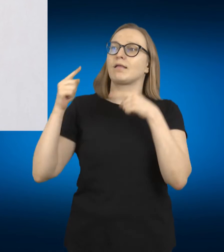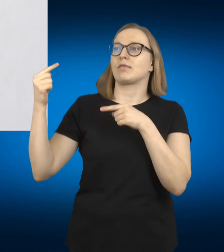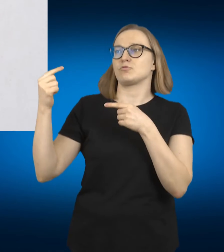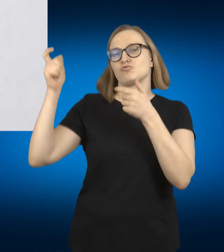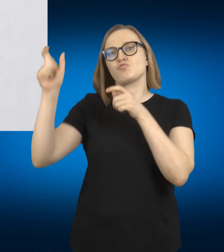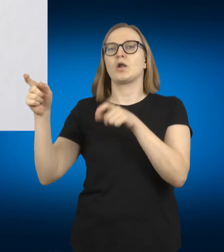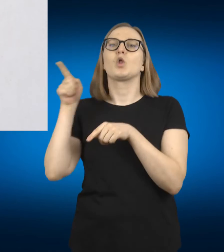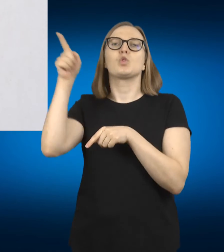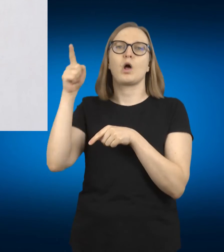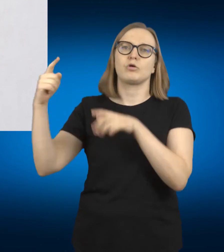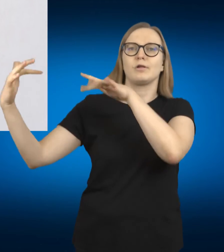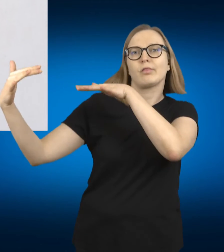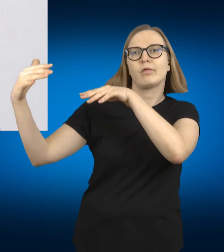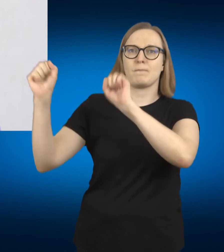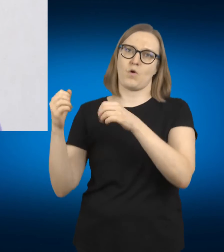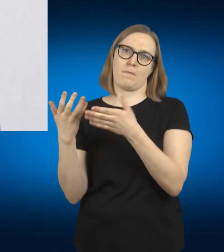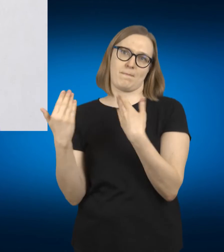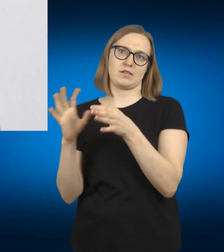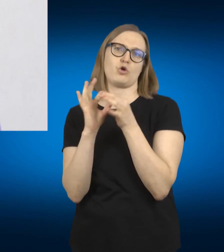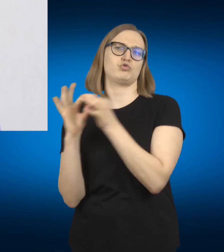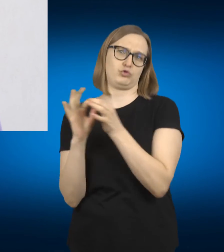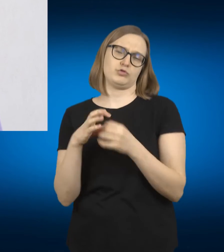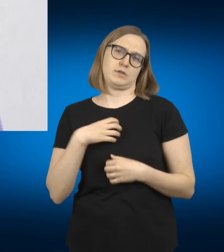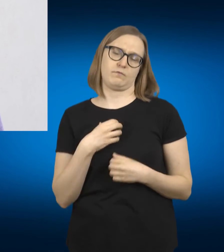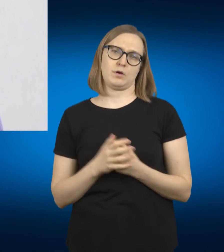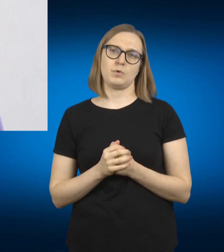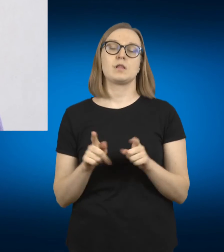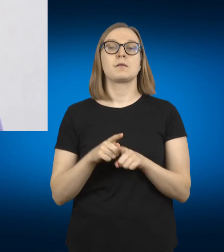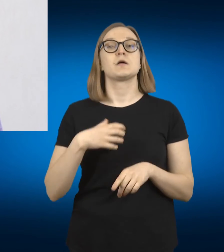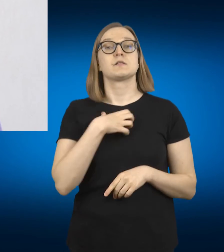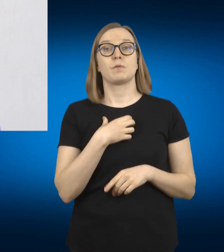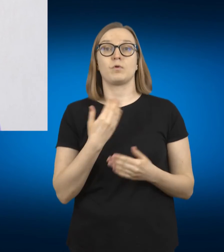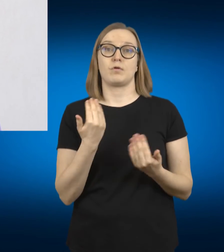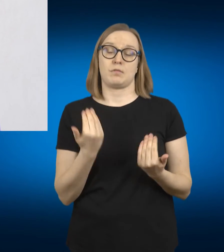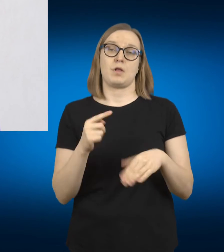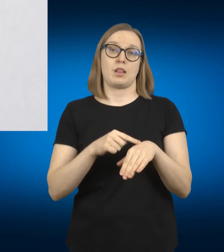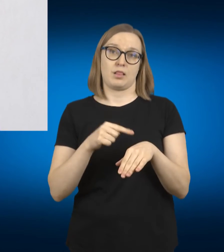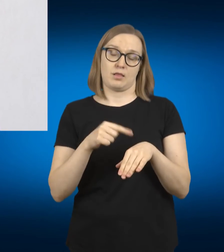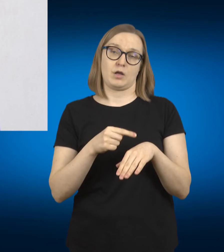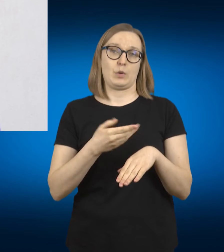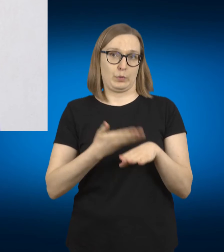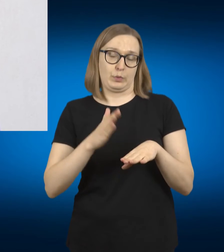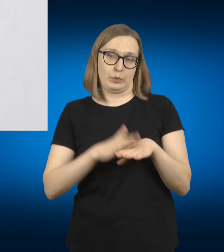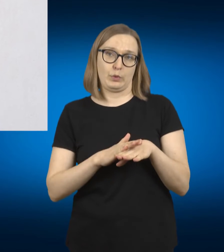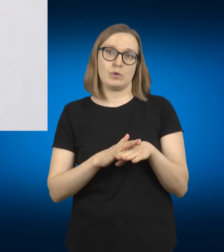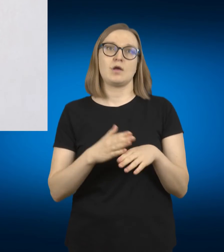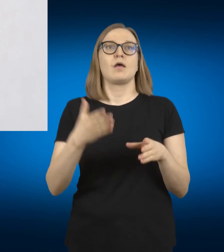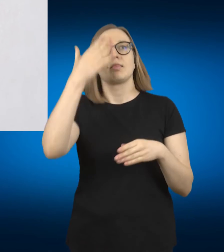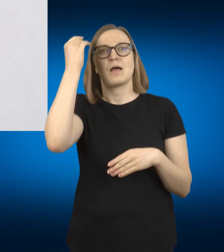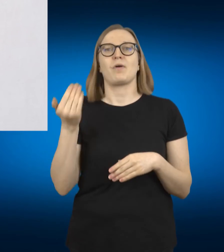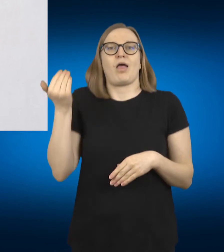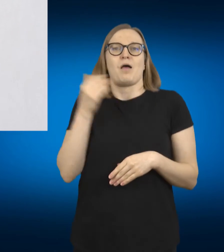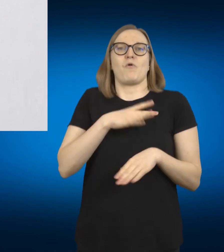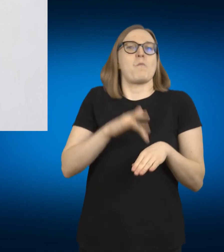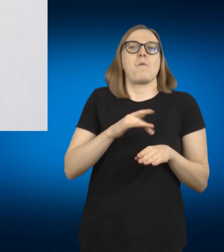nuotolinio ryšio priemonės, palaikyti ryšį. Taip pat svarbus dalykas, kadangi visiems sunkus metas, yra nepamiršti, ką mėgo daryti ir skirti bent truputį laiko